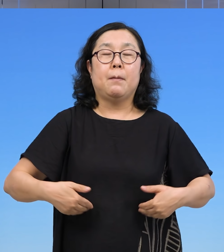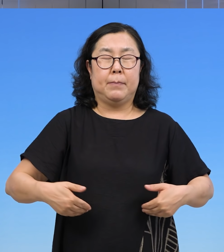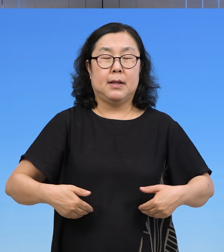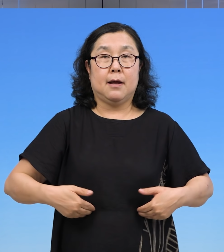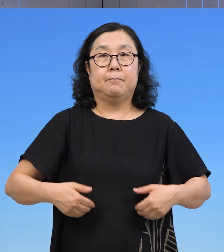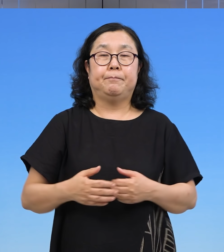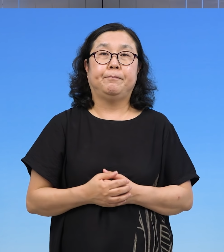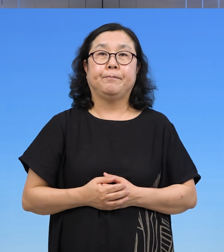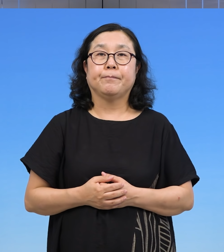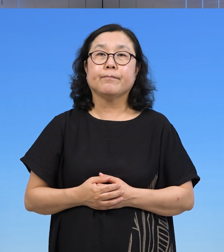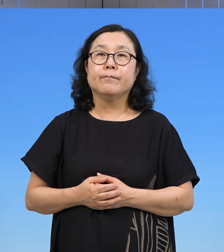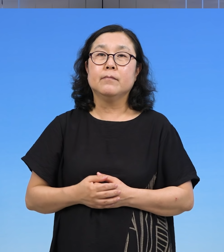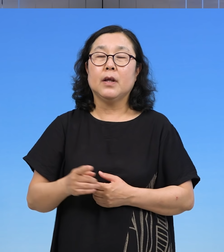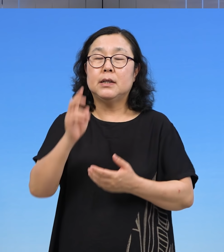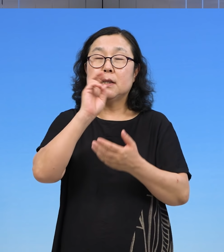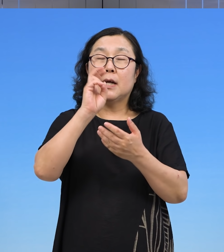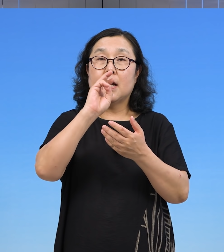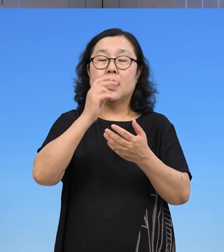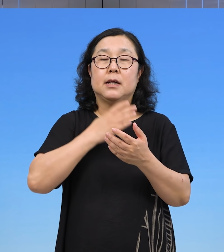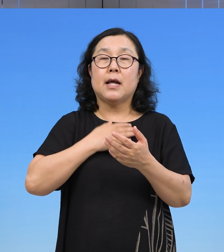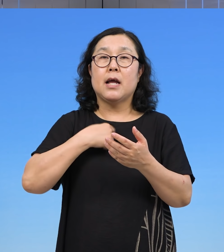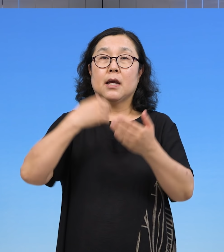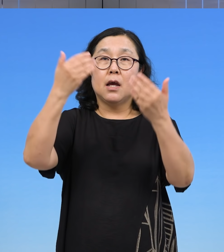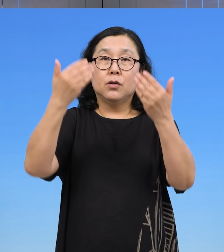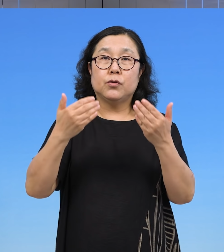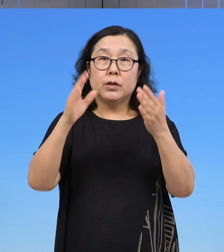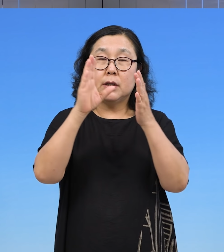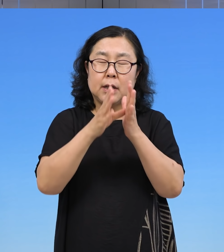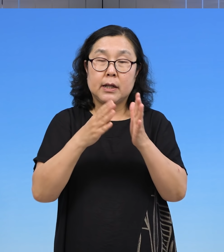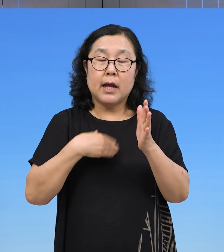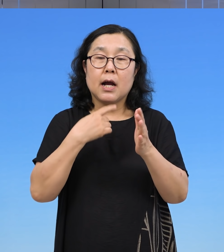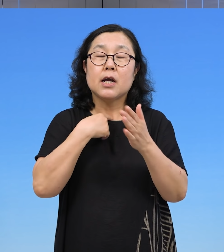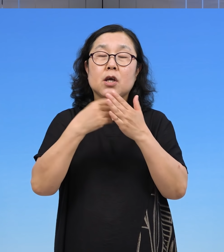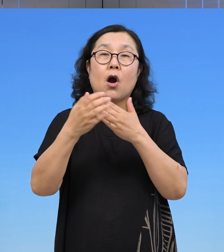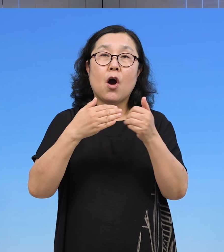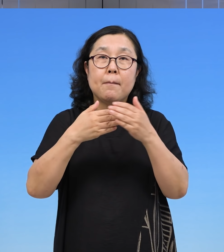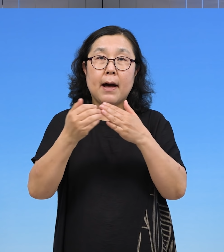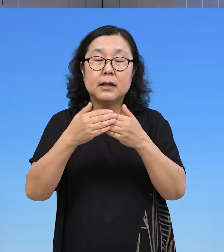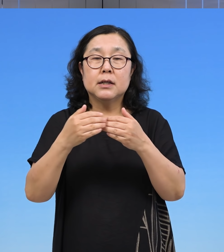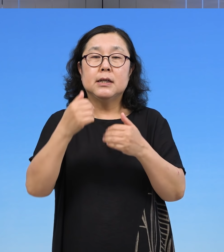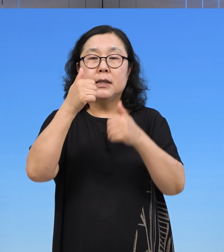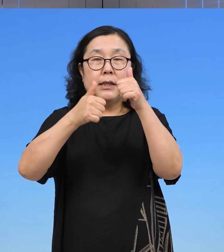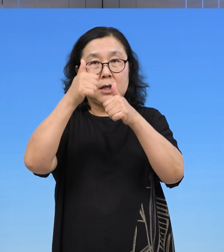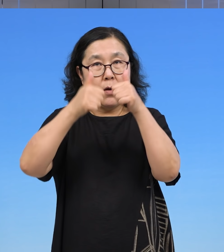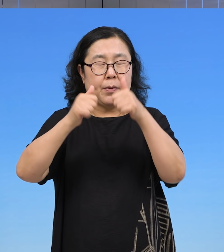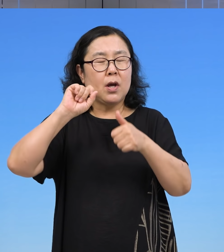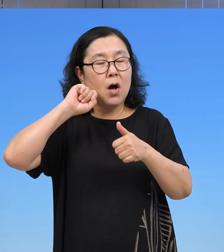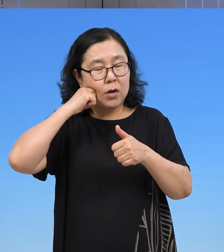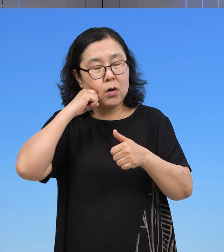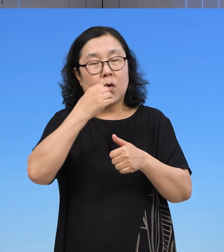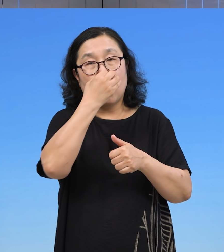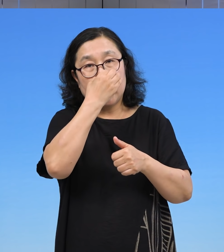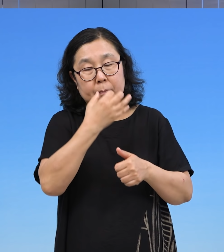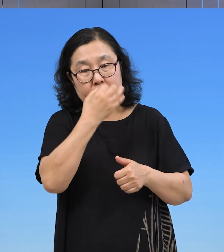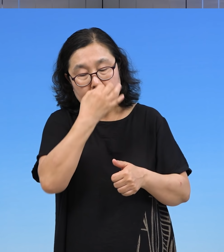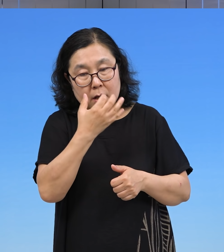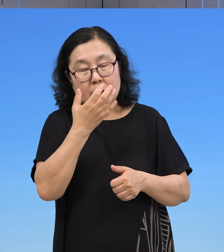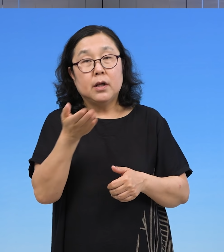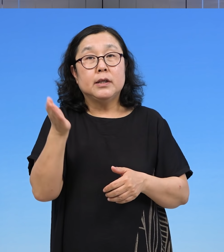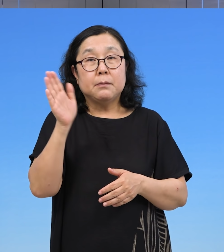거거든요 우리가 이 찬양을 하나님에게 주실 때 내가 겪는 시험이 어렵고 힘겨워도 나이가